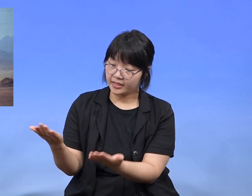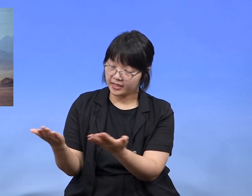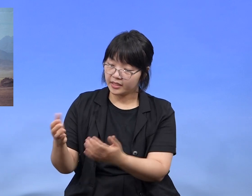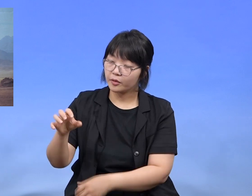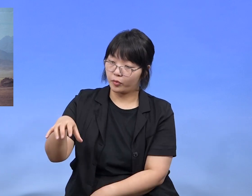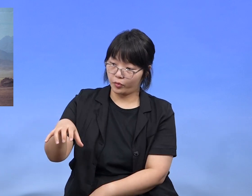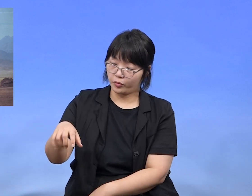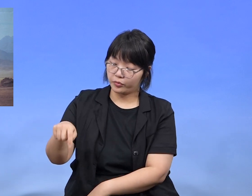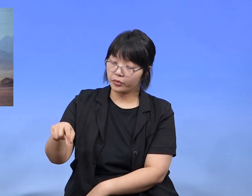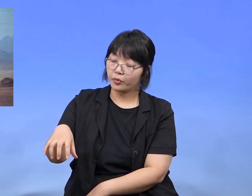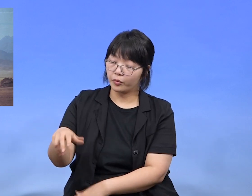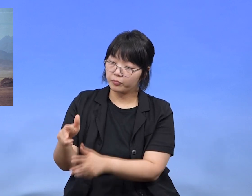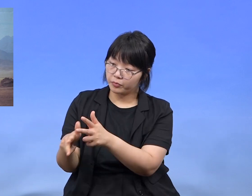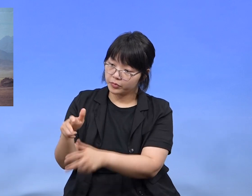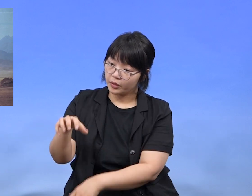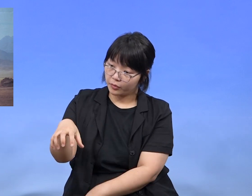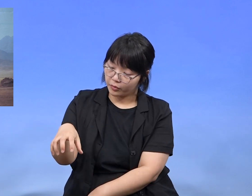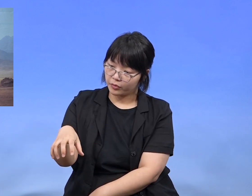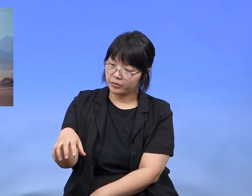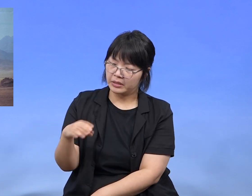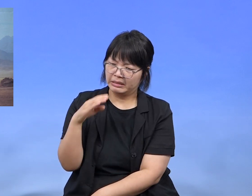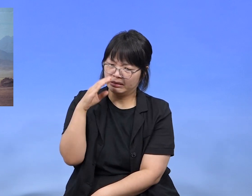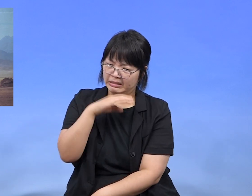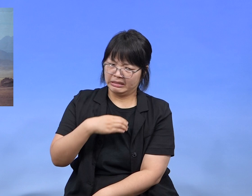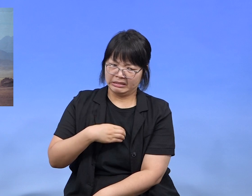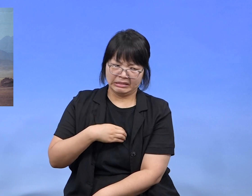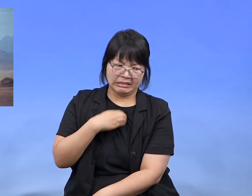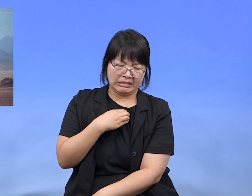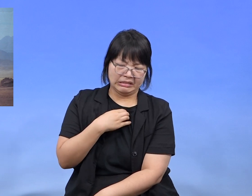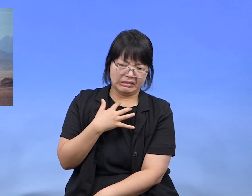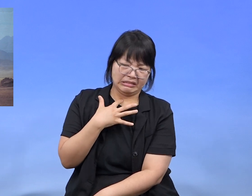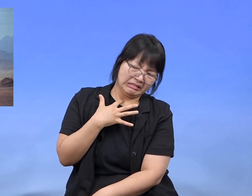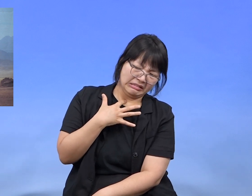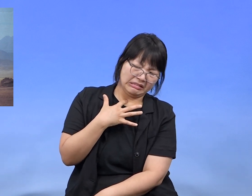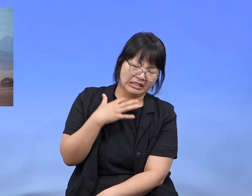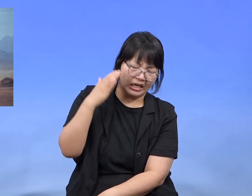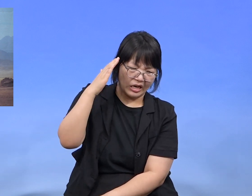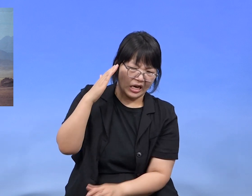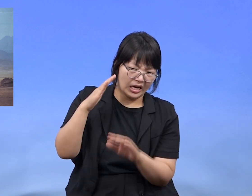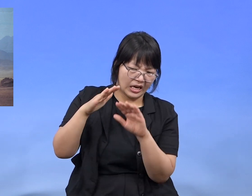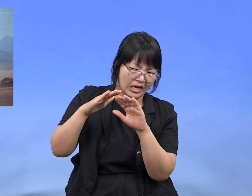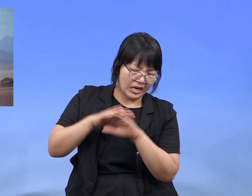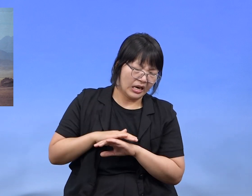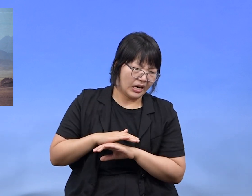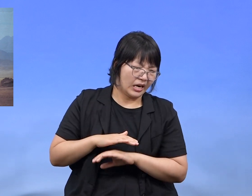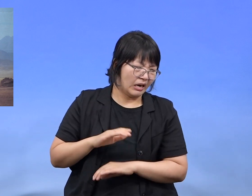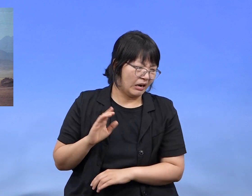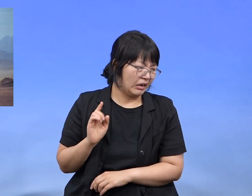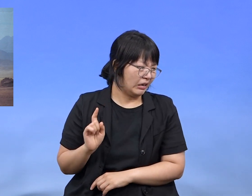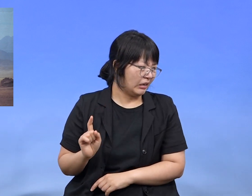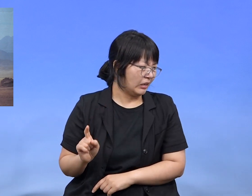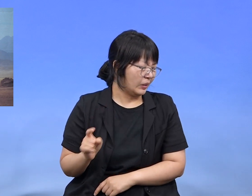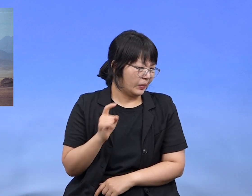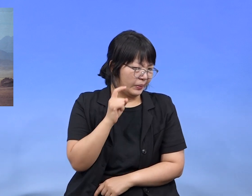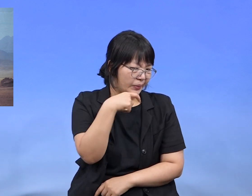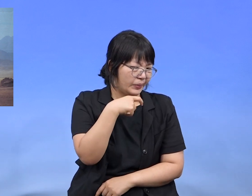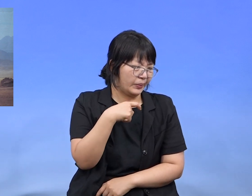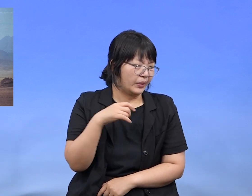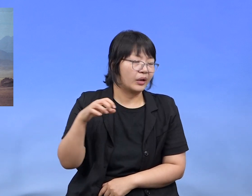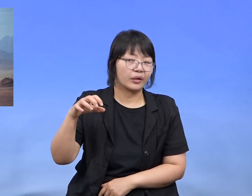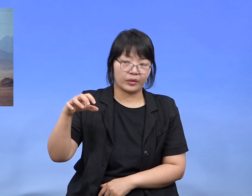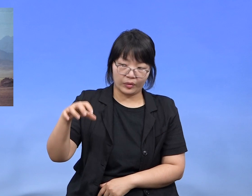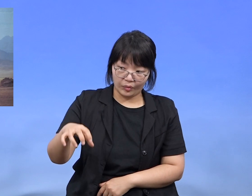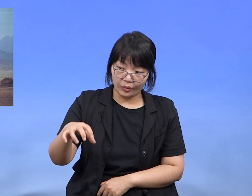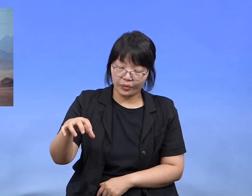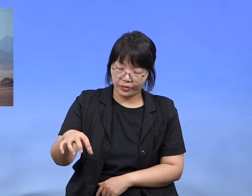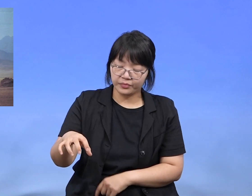이곳, 너무 혐오스럽고 너무 어둡고 너무 추한 이곳,